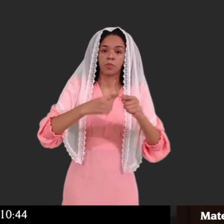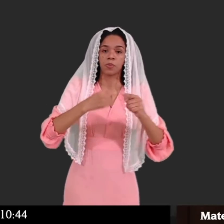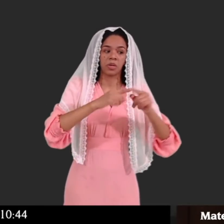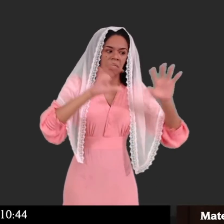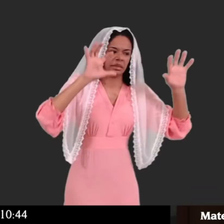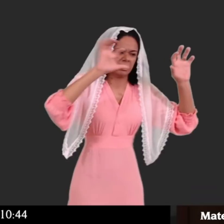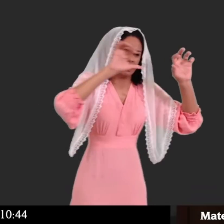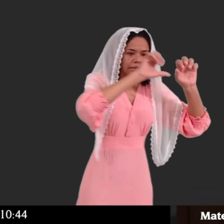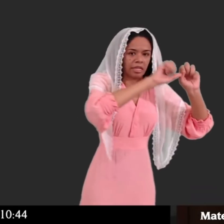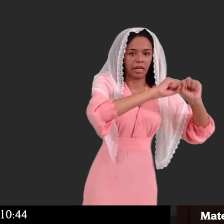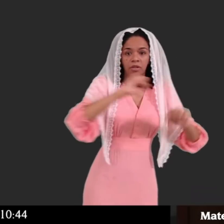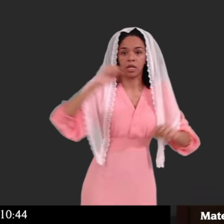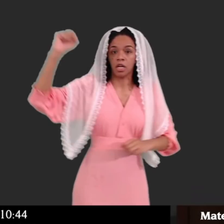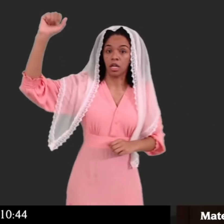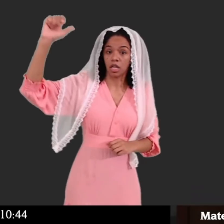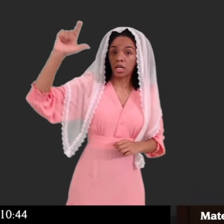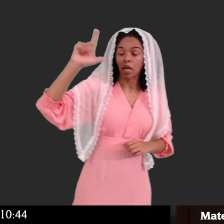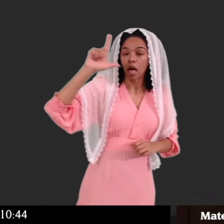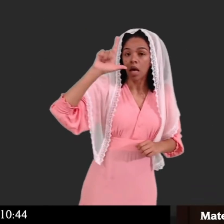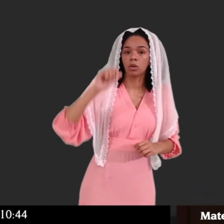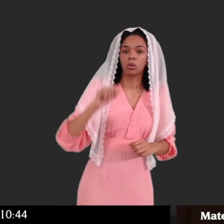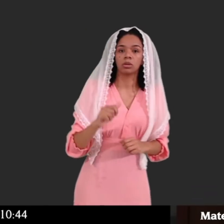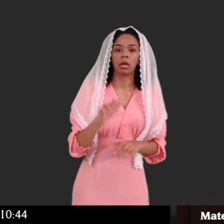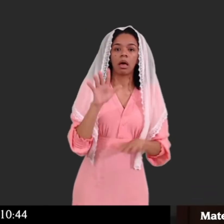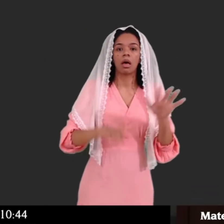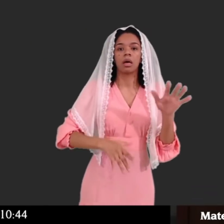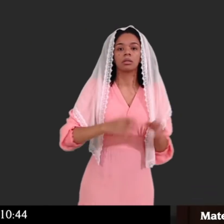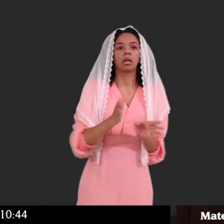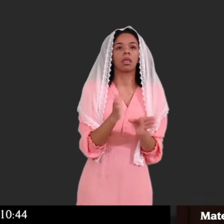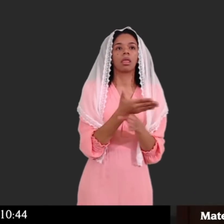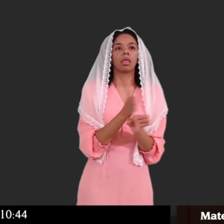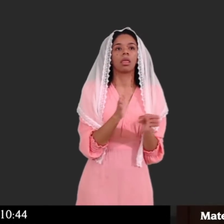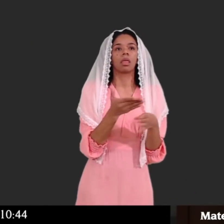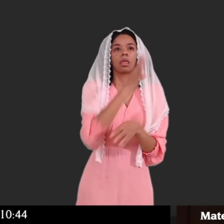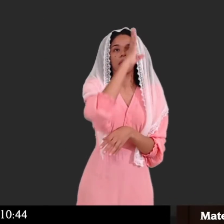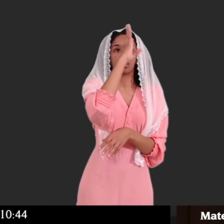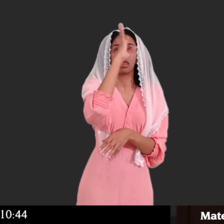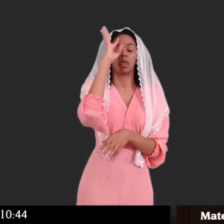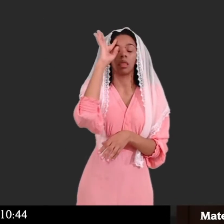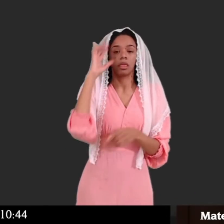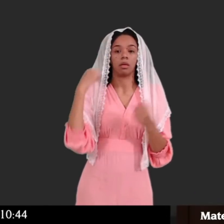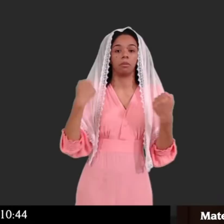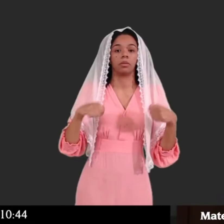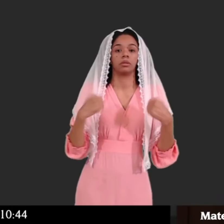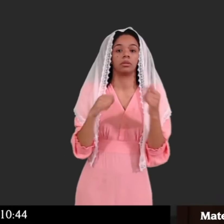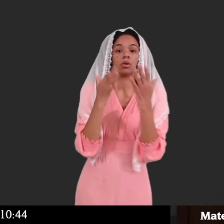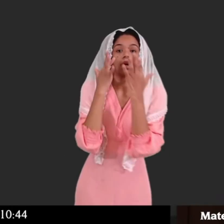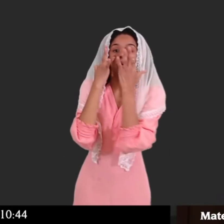sombra? Como é terrível nós não estar atentos às ordens do Altíssimo? Hoje o pecado